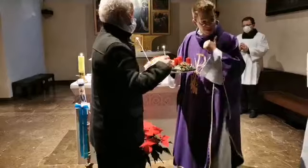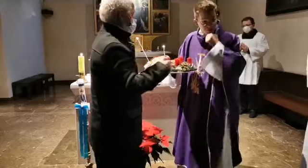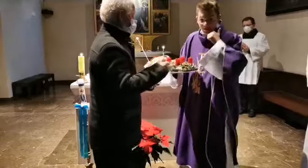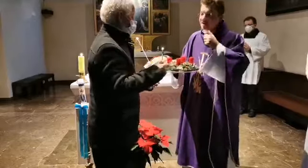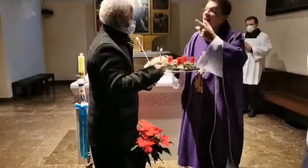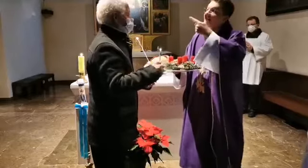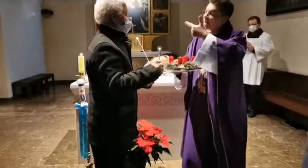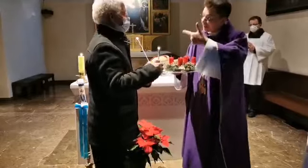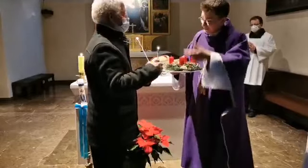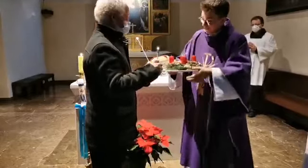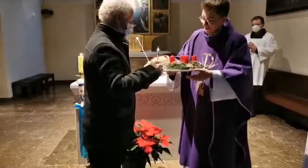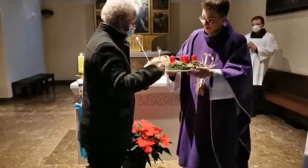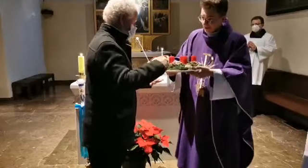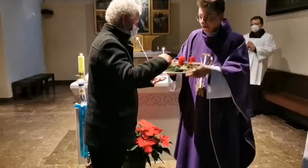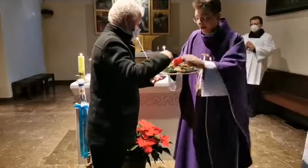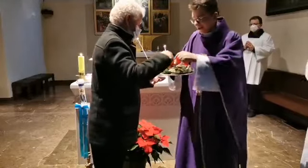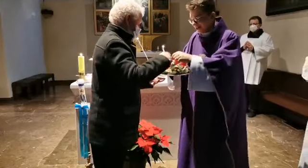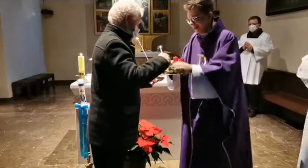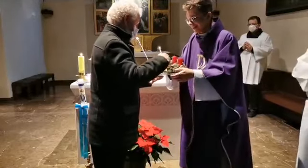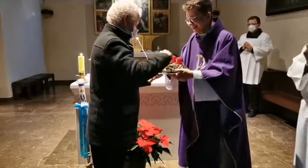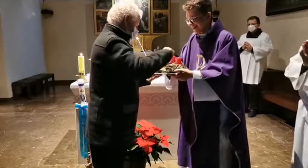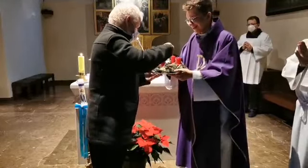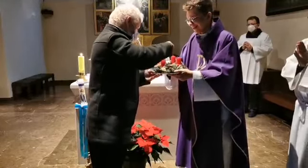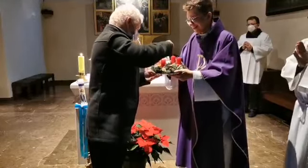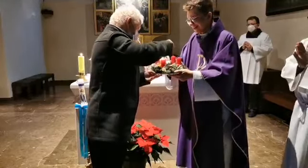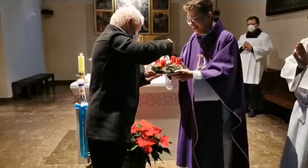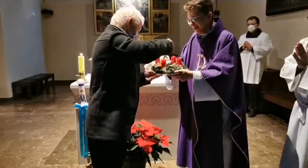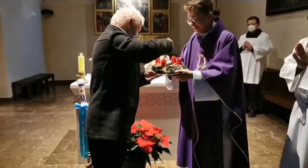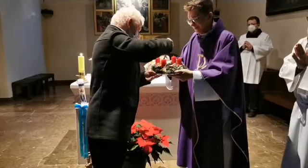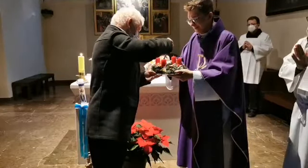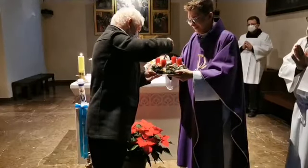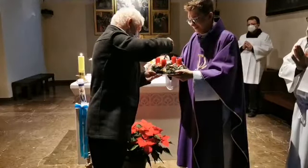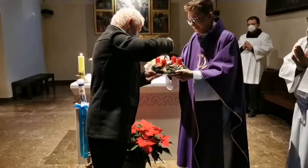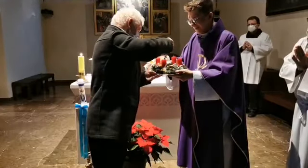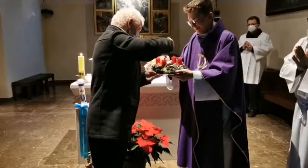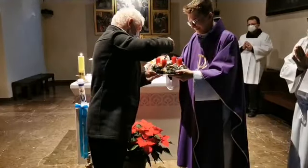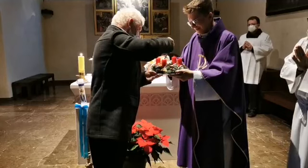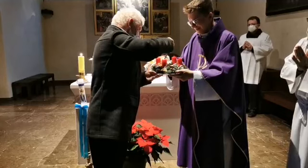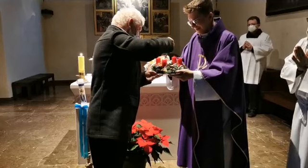Była w zeszłą niedzielę, a teraz drugi. O, jeszcze raz.